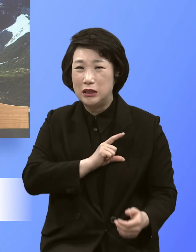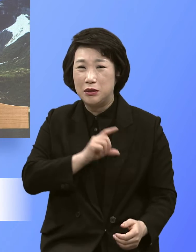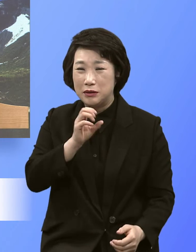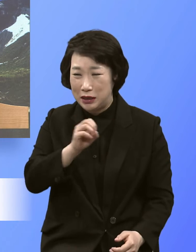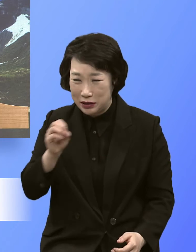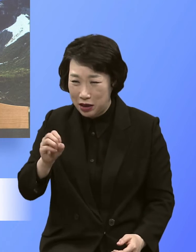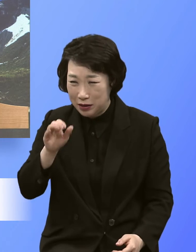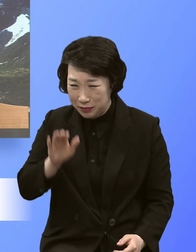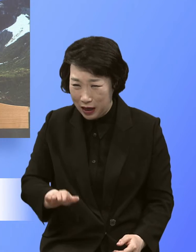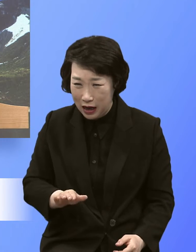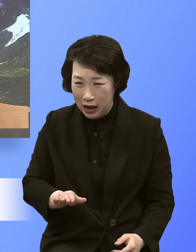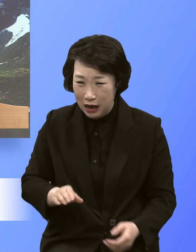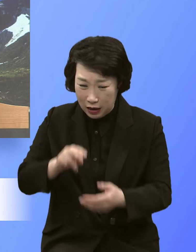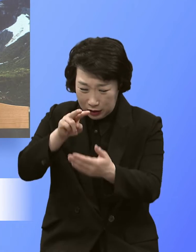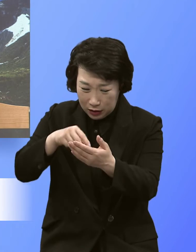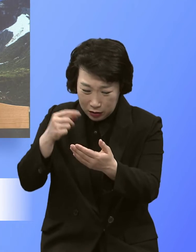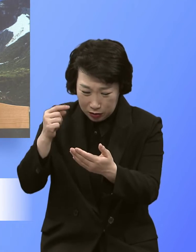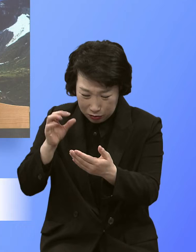팍 쏟아져.